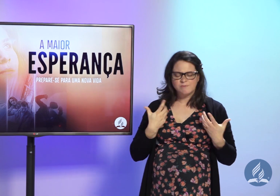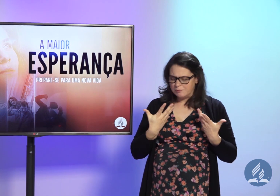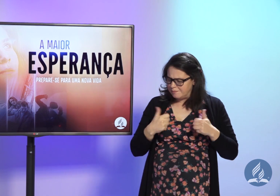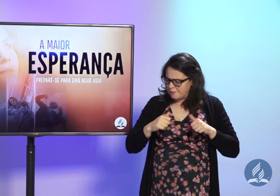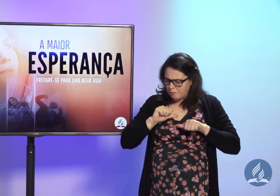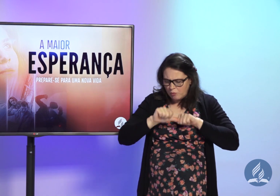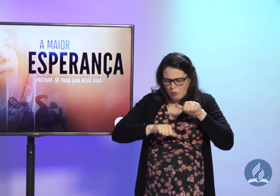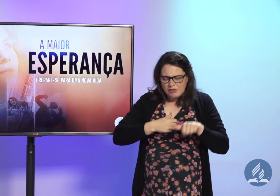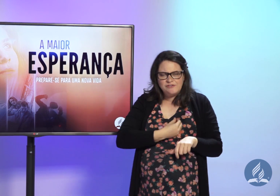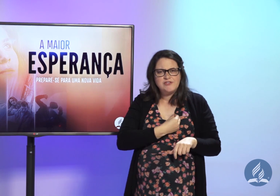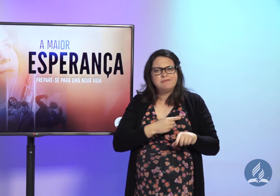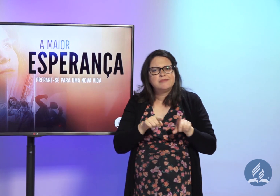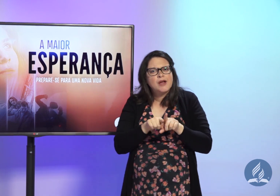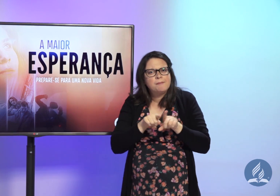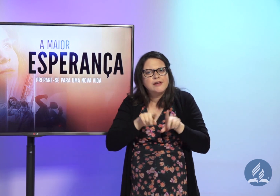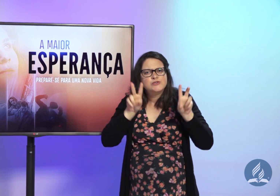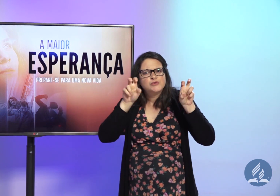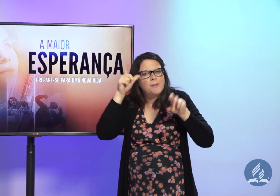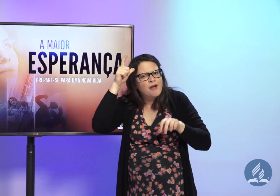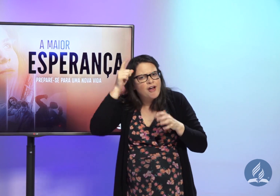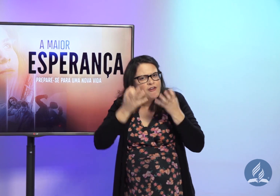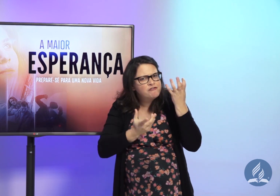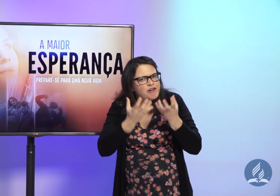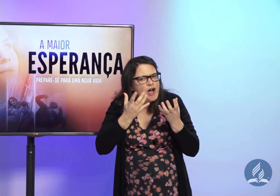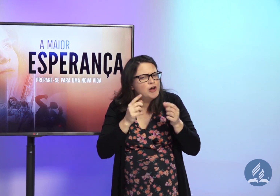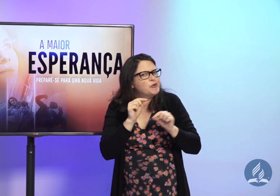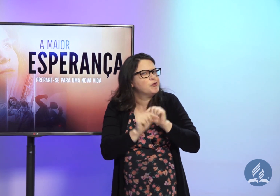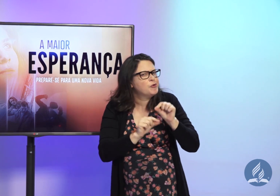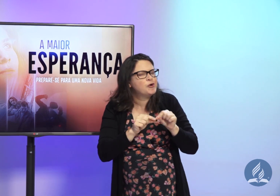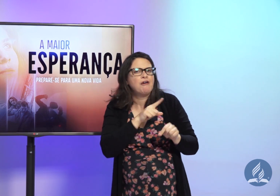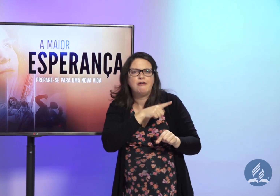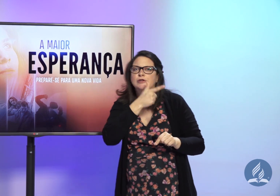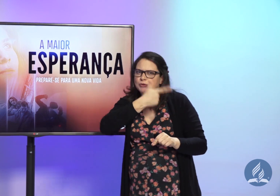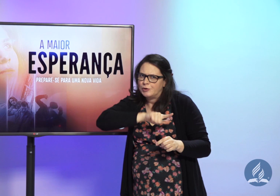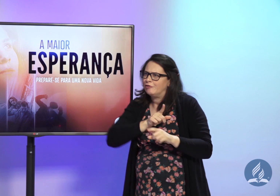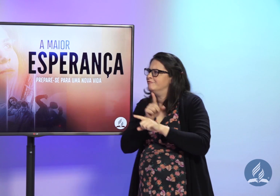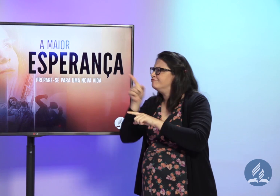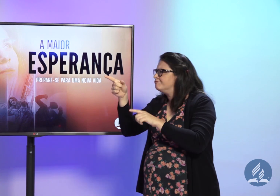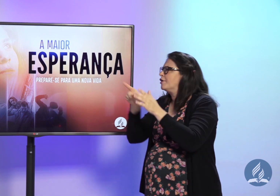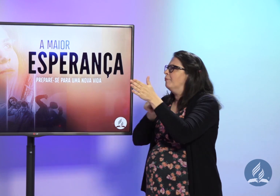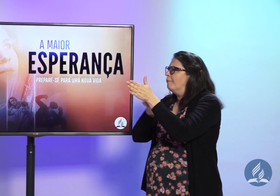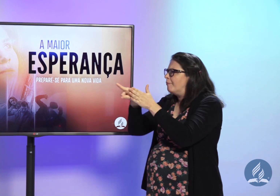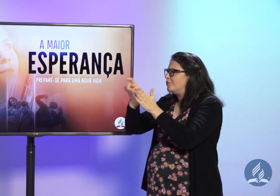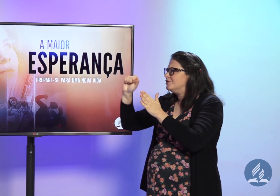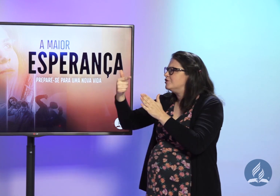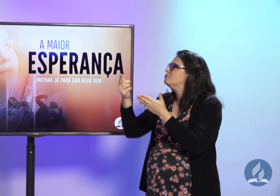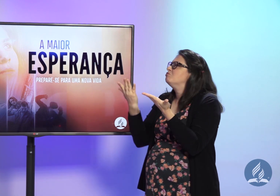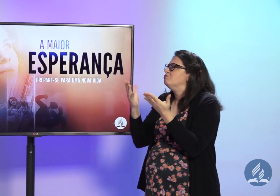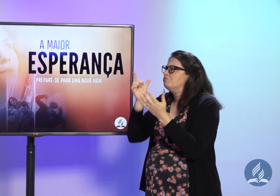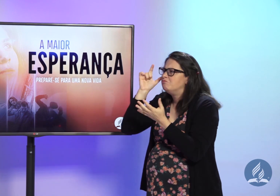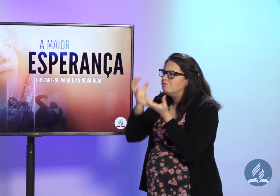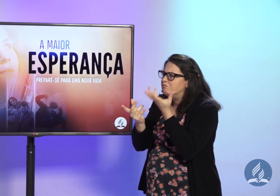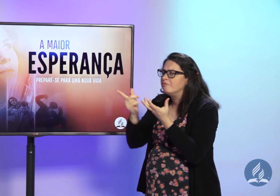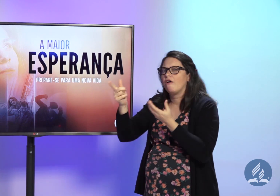cumprindo com seus mandamentos. E ele decidiu então mudar a sua vida. Ele continuou procurando seu amigo